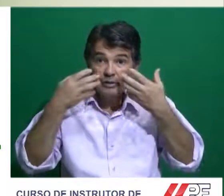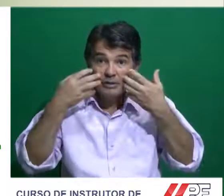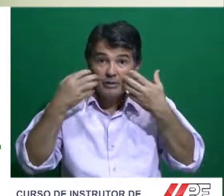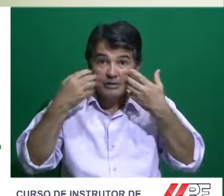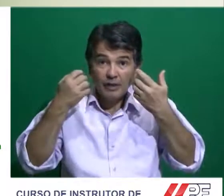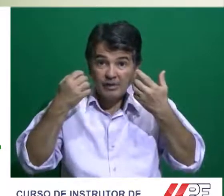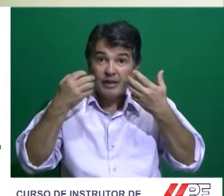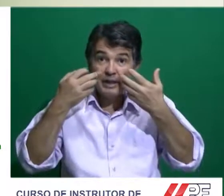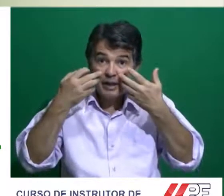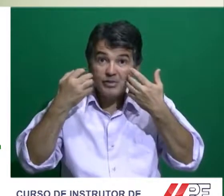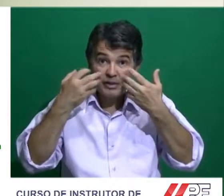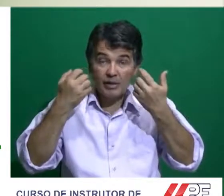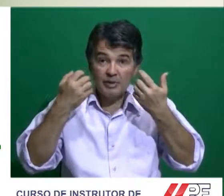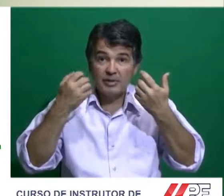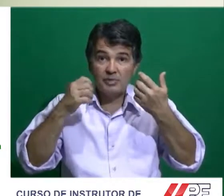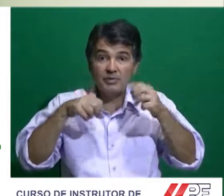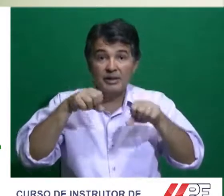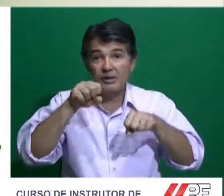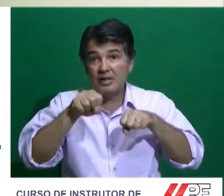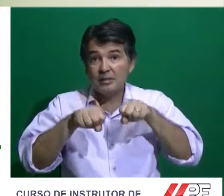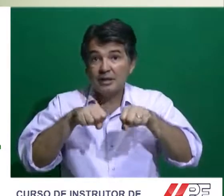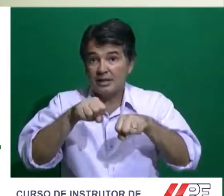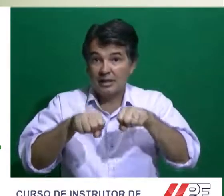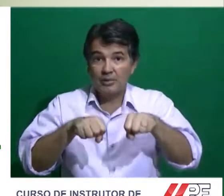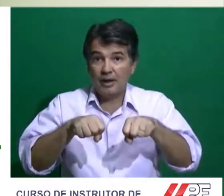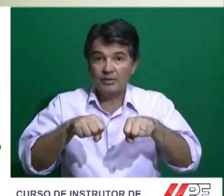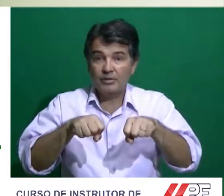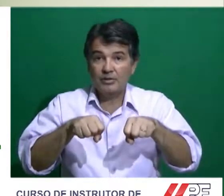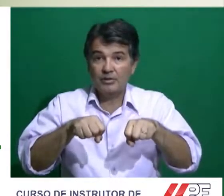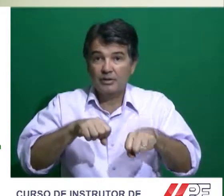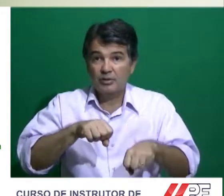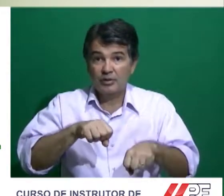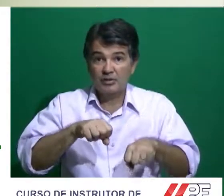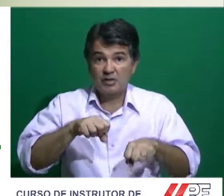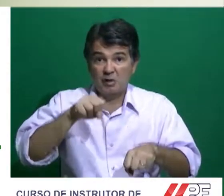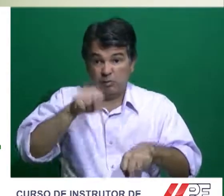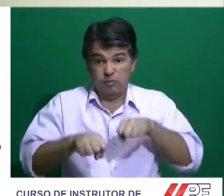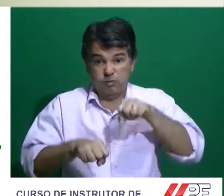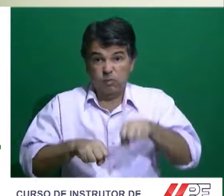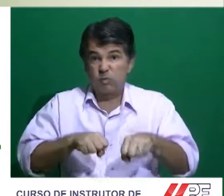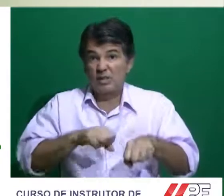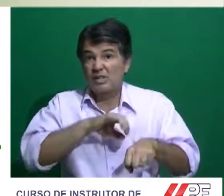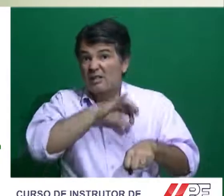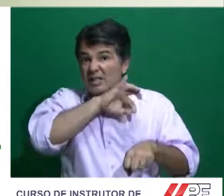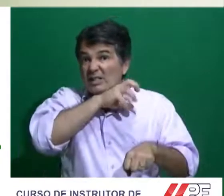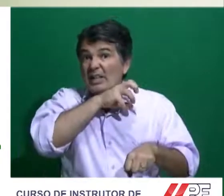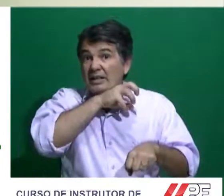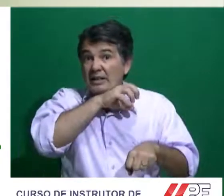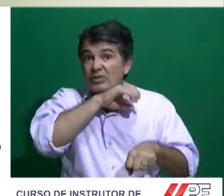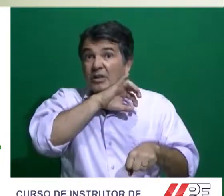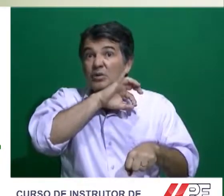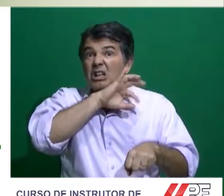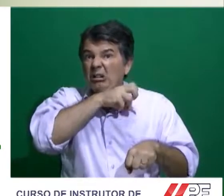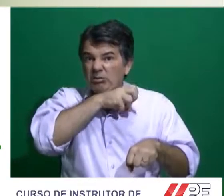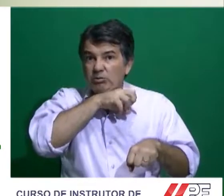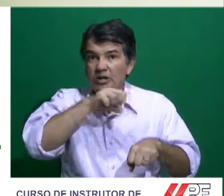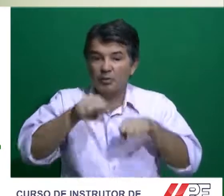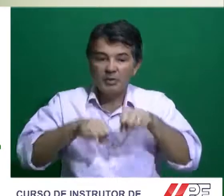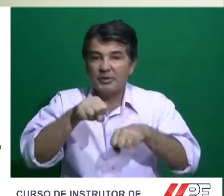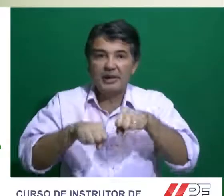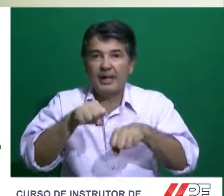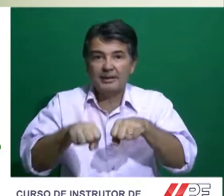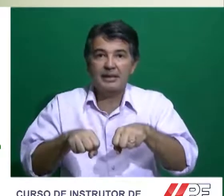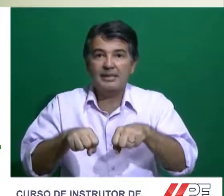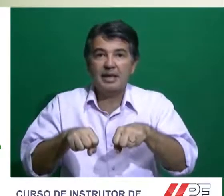gato. Aí você tem que dar o sinal antes para poder então saber que isso aqui é um gato. Porque se você já... Já vai ter que dar o sinal de um